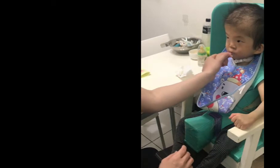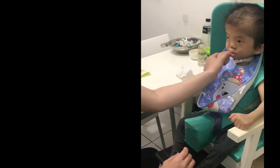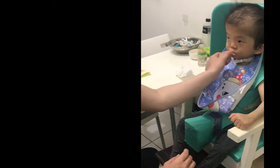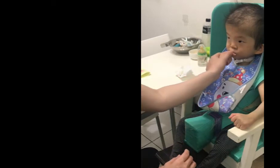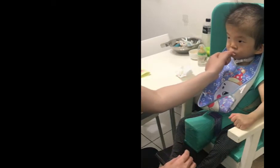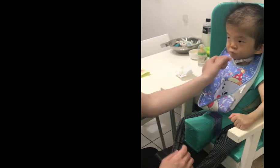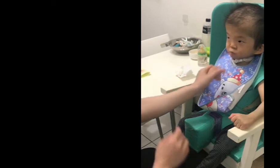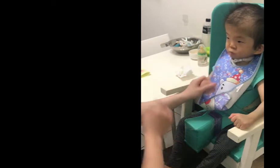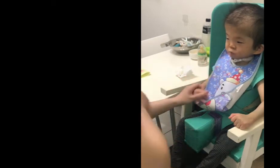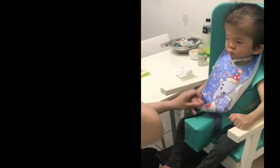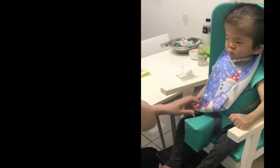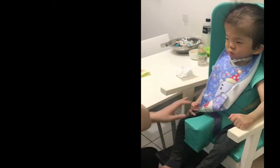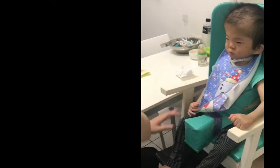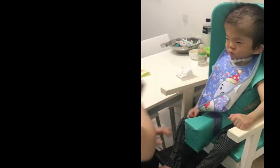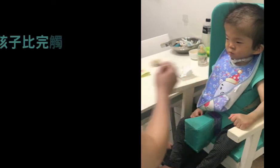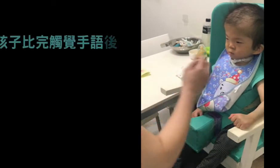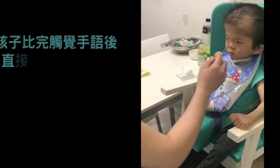吃， 好吃。